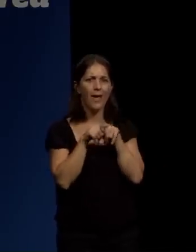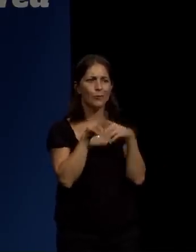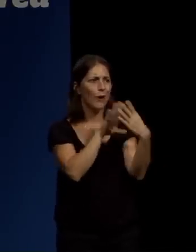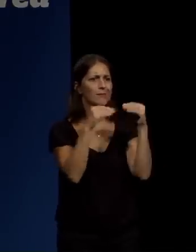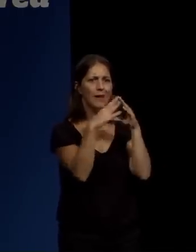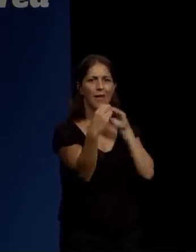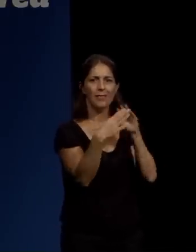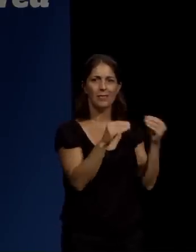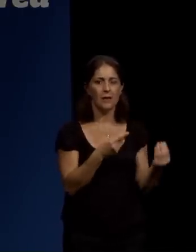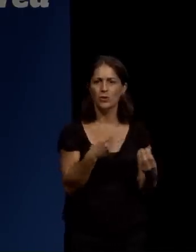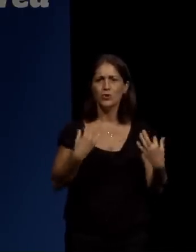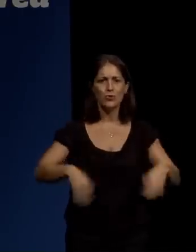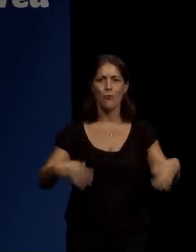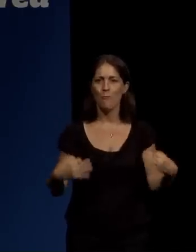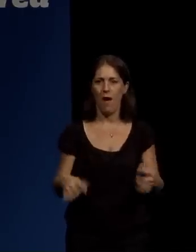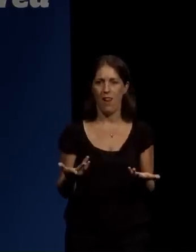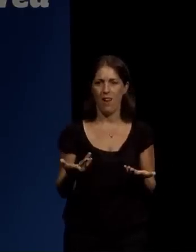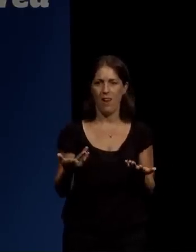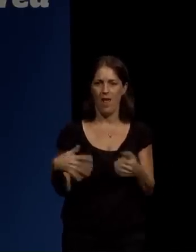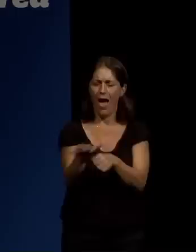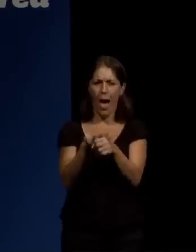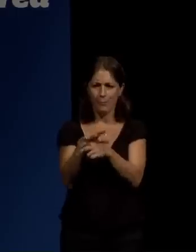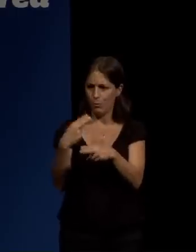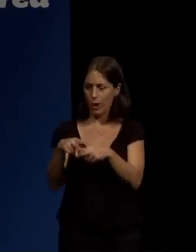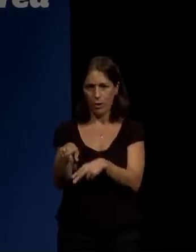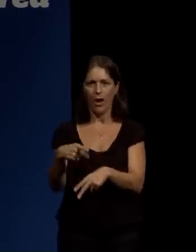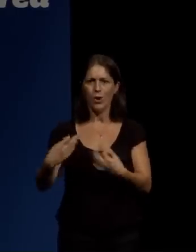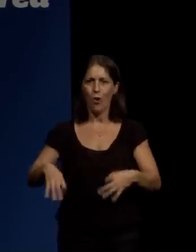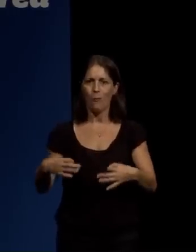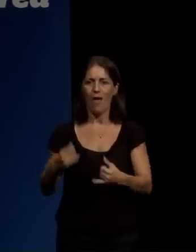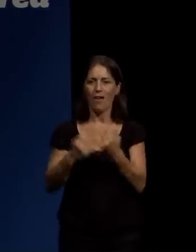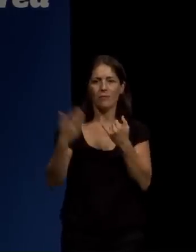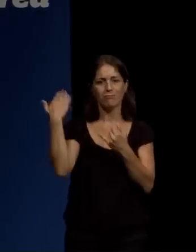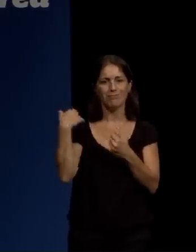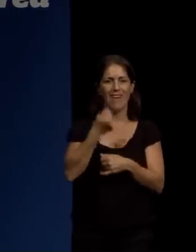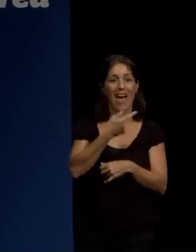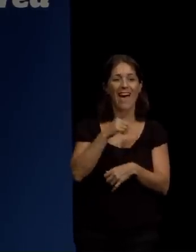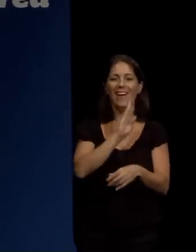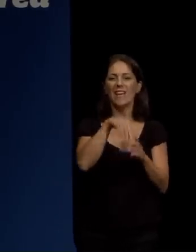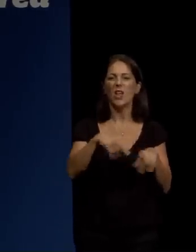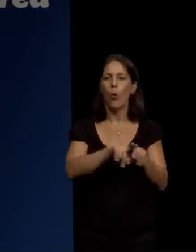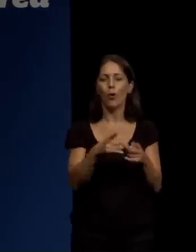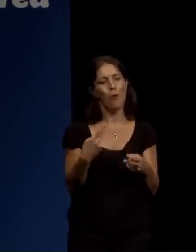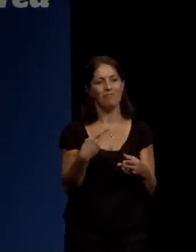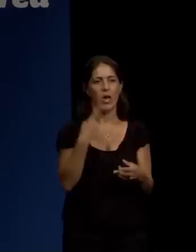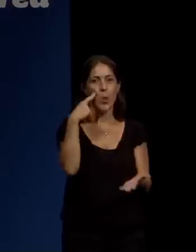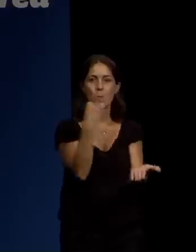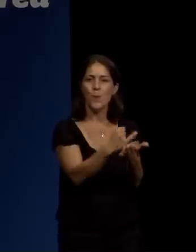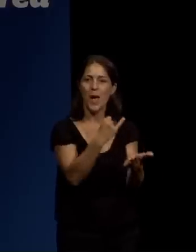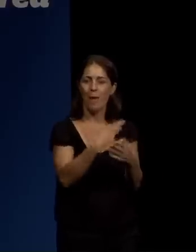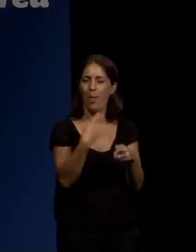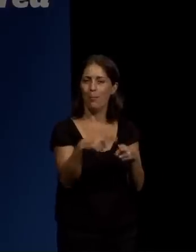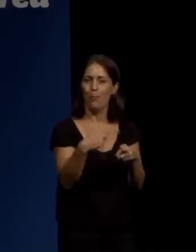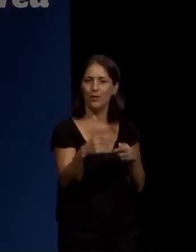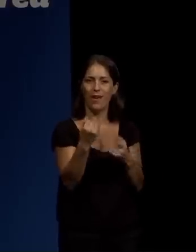de entendernos a nivel político. Ese foi o gran mérito de Ague como ensaio político, esa foi a gran mensaxe primeira